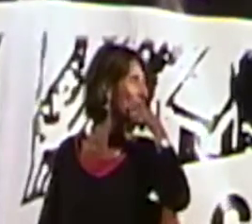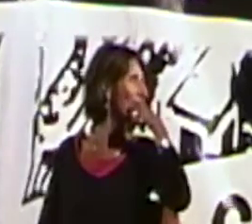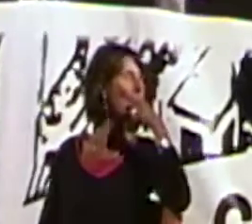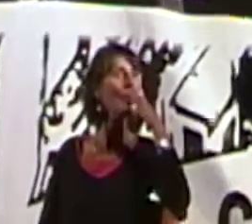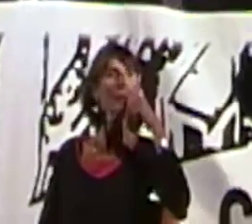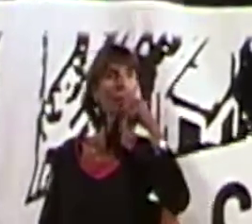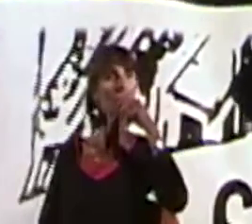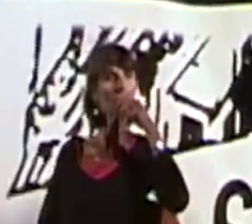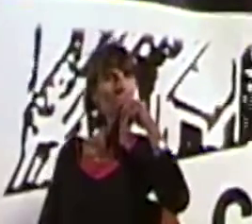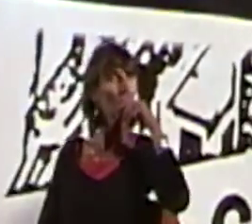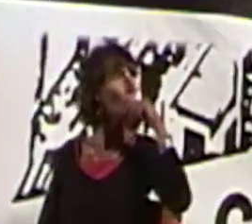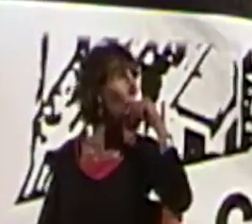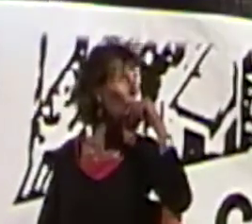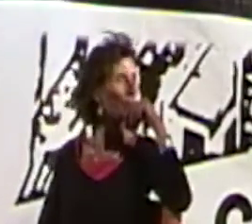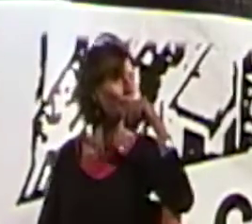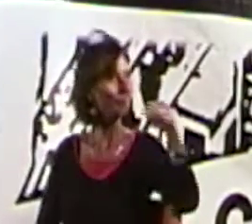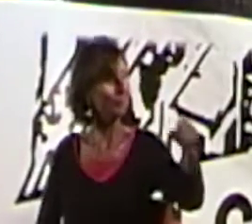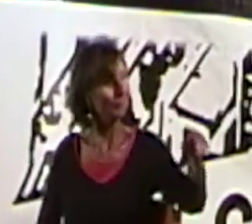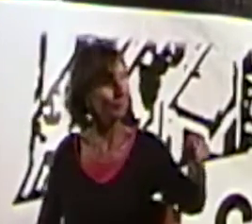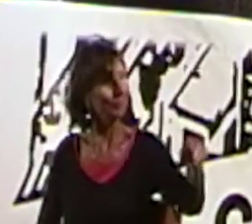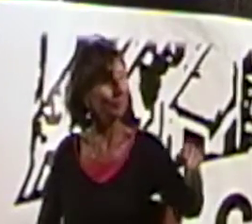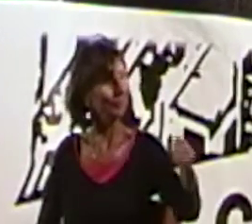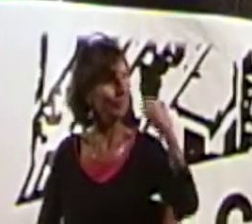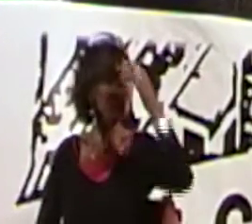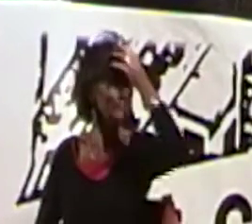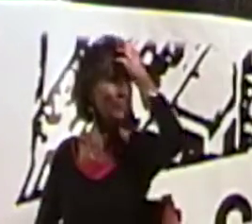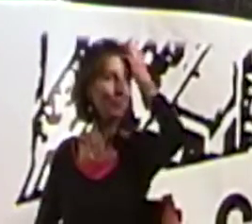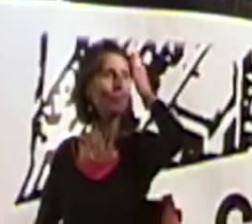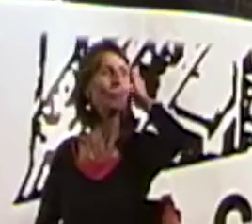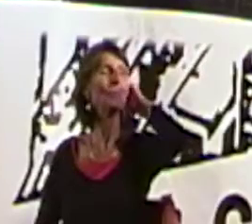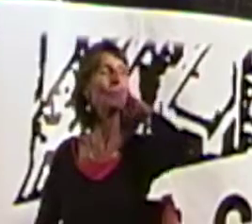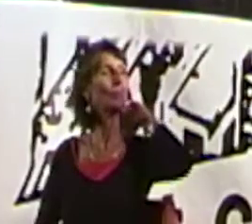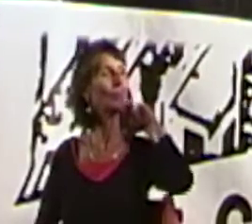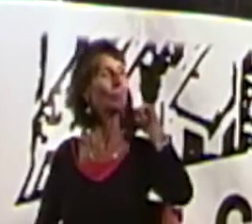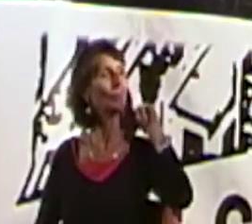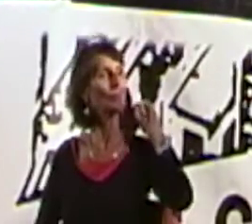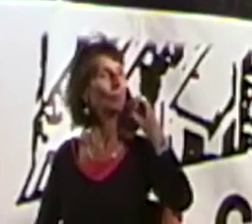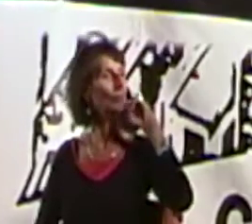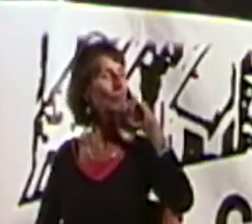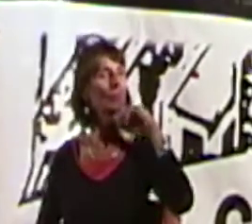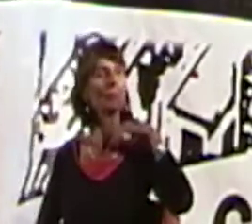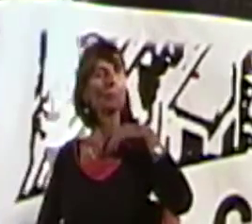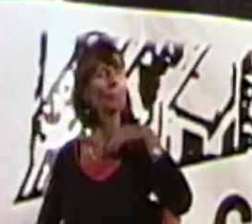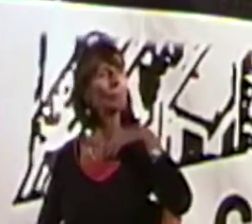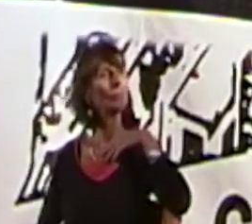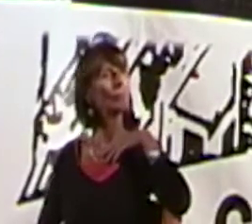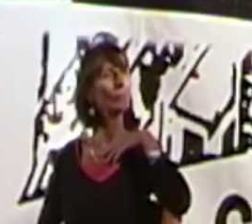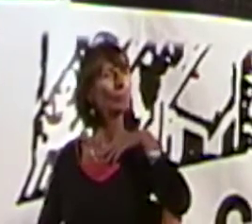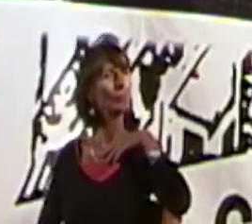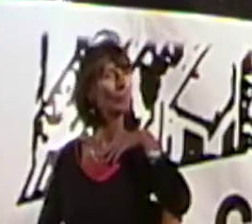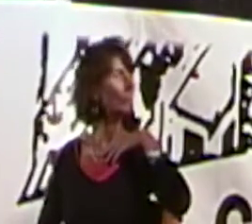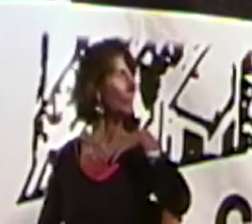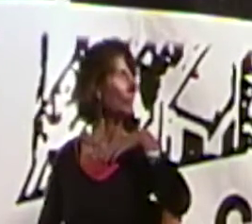la Snecma, de Carrefour Market, de Keolis, pour ne citer qu'eux, ont décidé de se mettre en grève pour revendiquer une augmentation de salaire et des